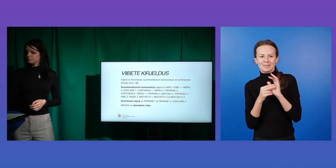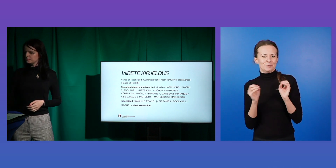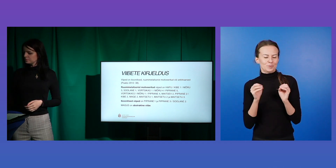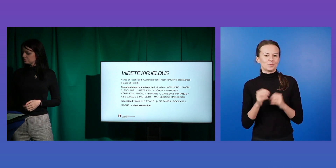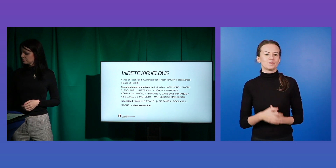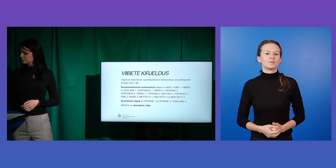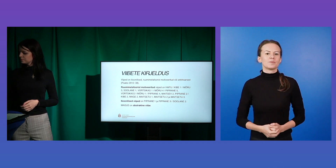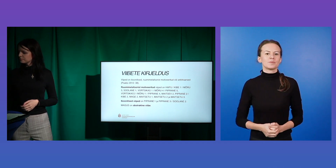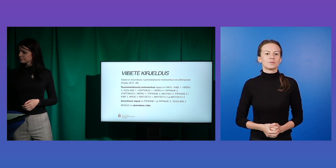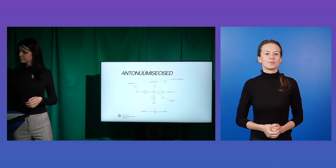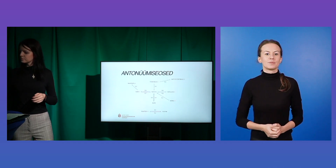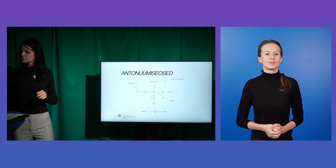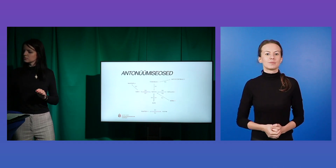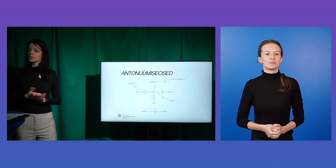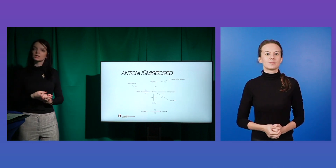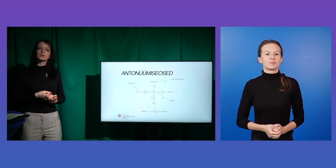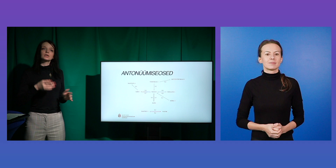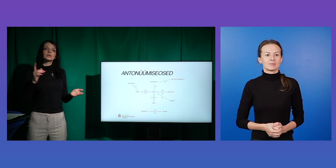aru ja kohe ei seostu.